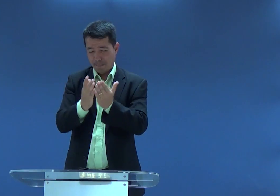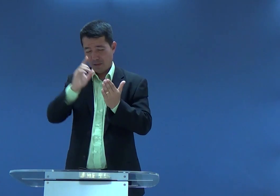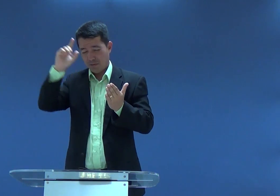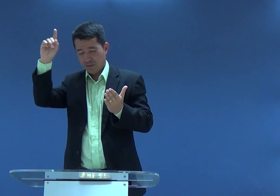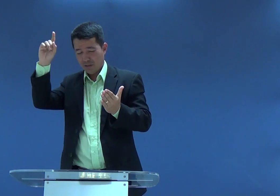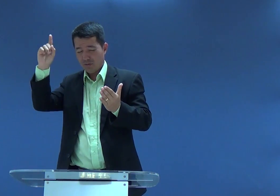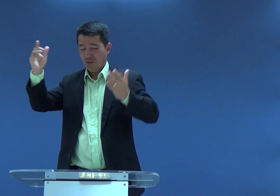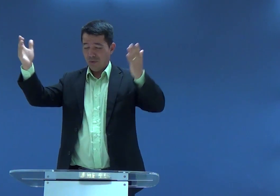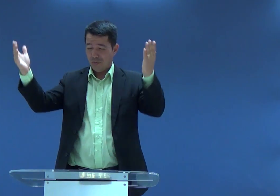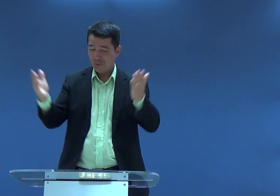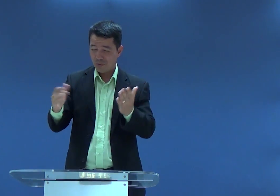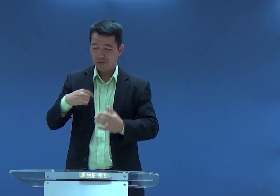aprendendo a sua palavra,